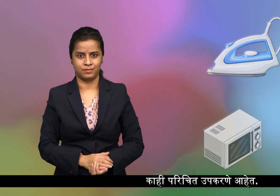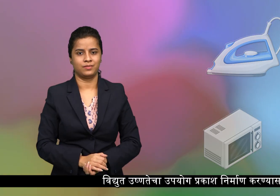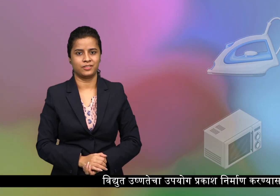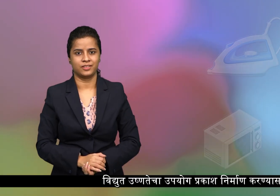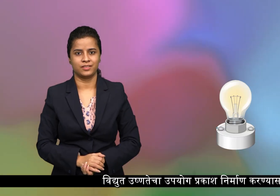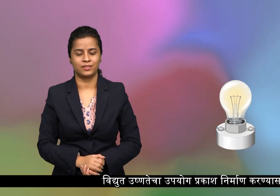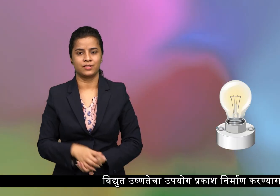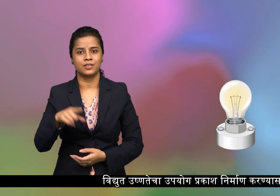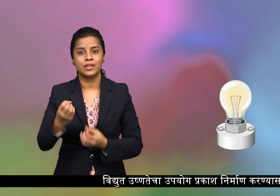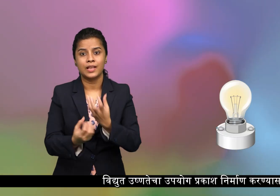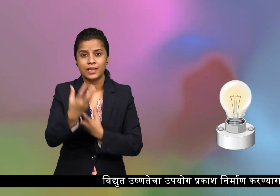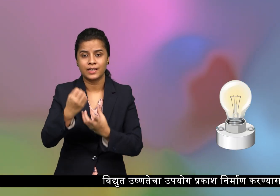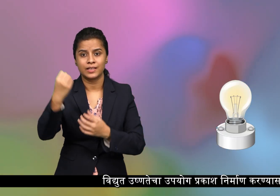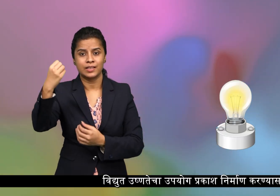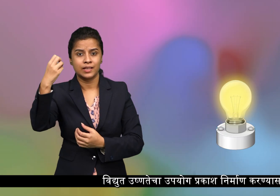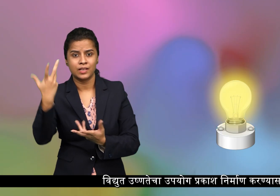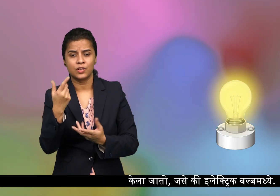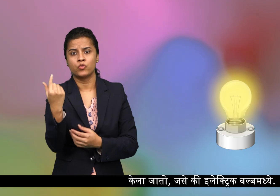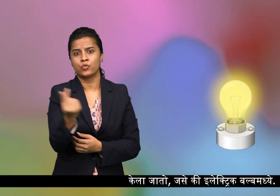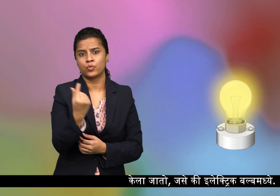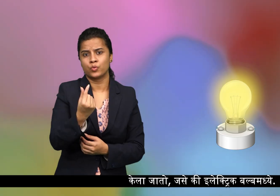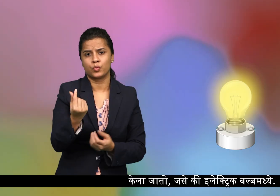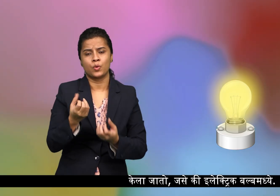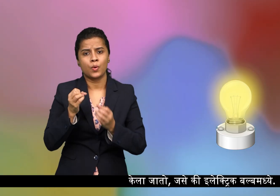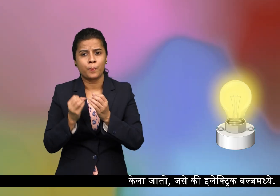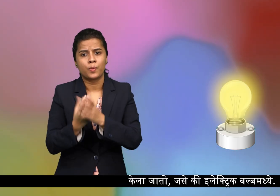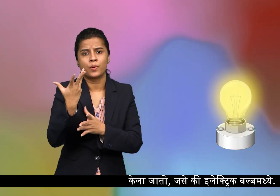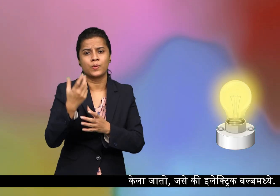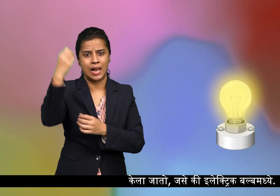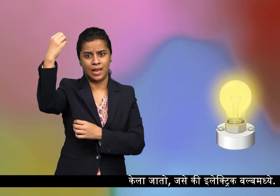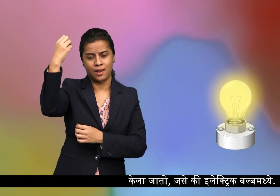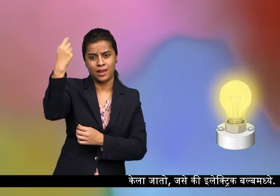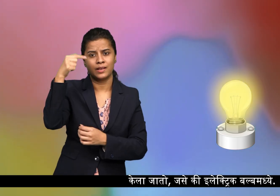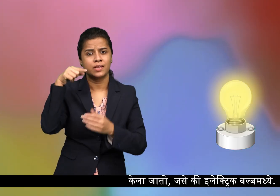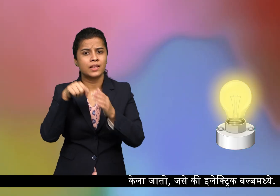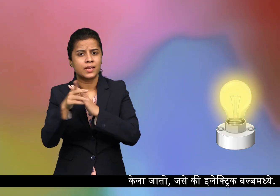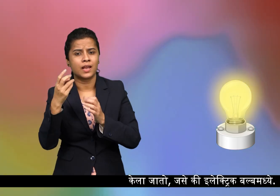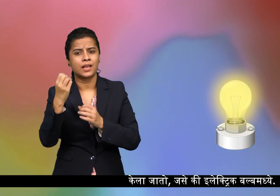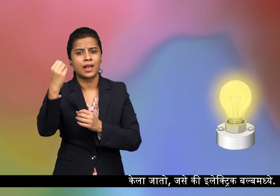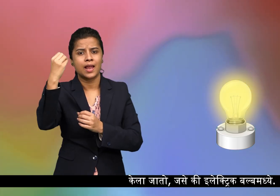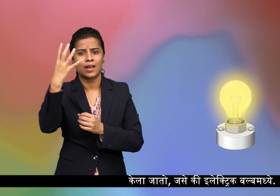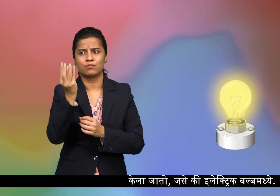विद्युत उष्णतेचा उपयोग प्रकाश निर्माण करण्यासाठीही केला जातो, जसे की इलेक्ट्रिक बल्बमध्ये.